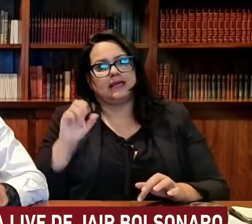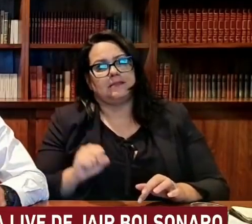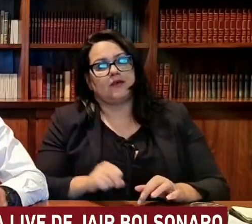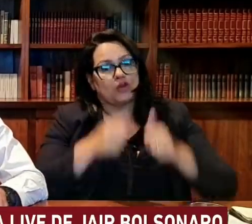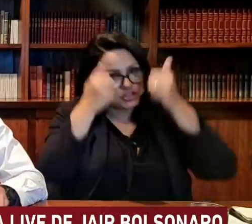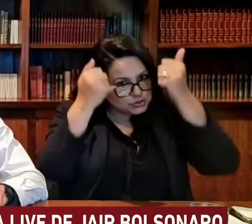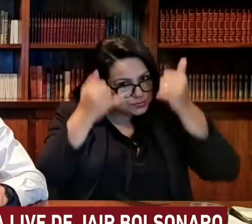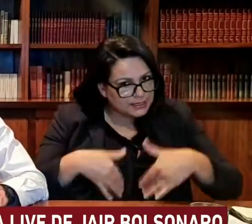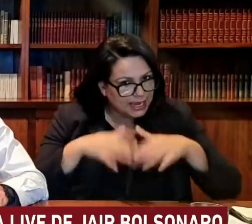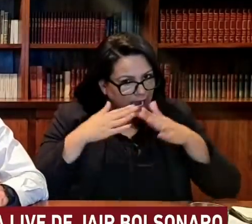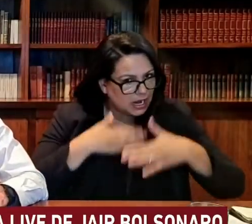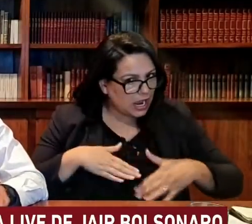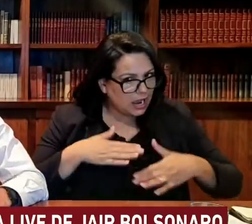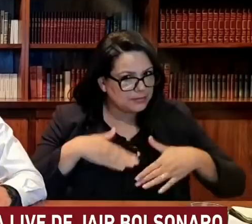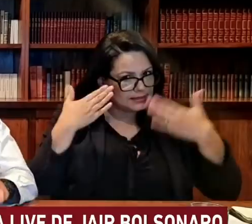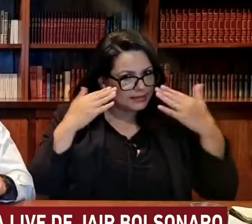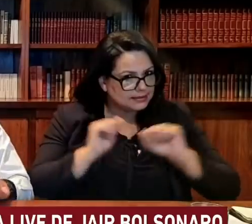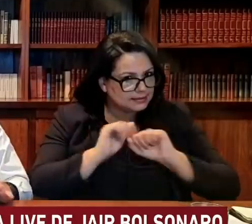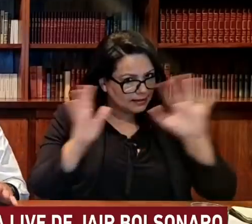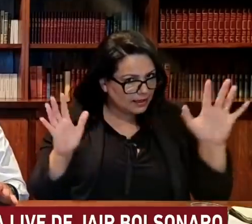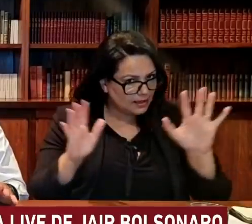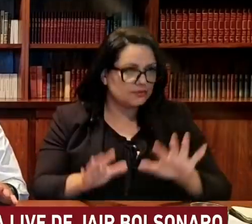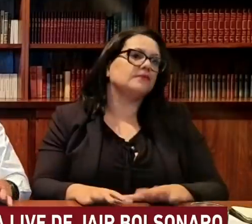aqui, também mais tranquila aqui. Então,